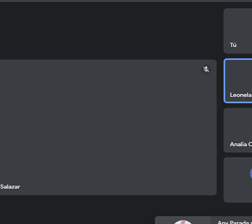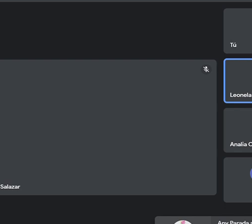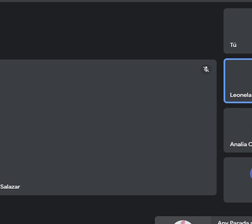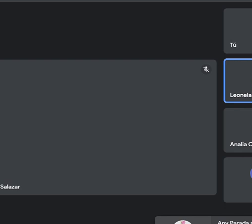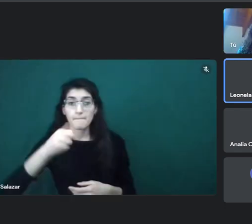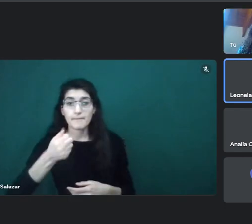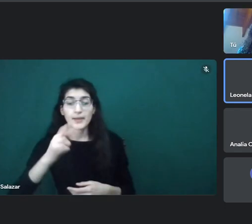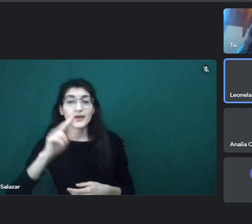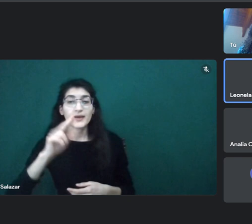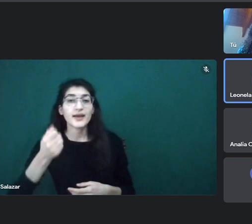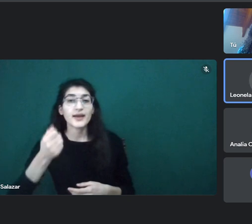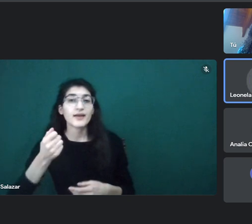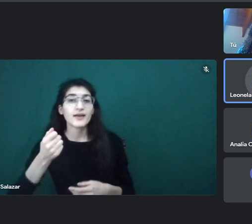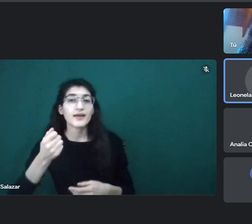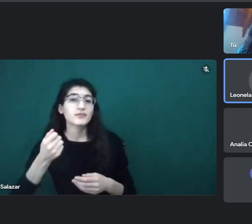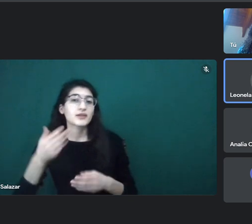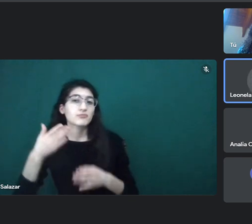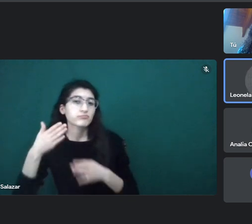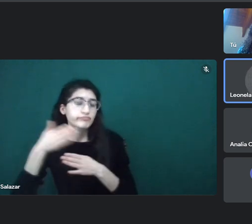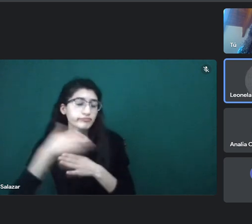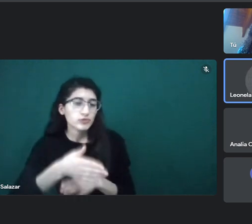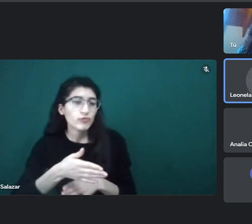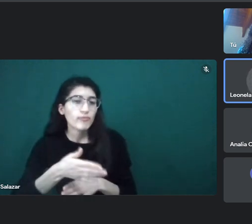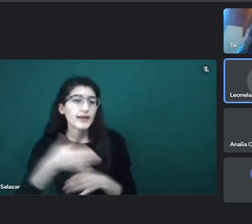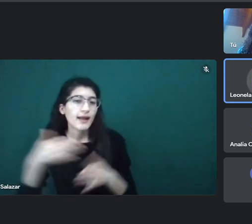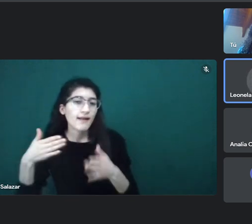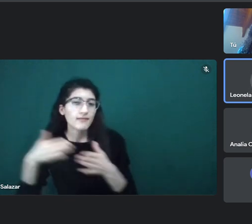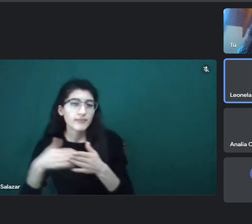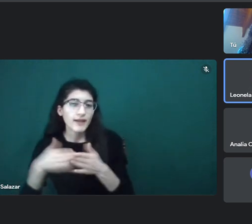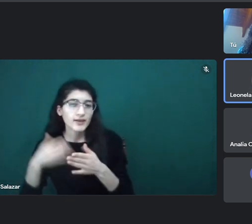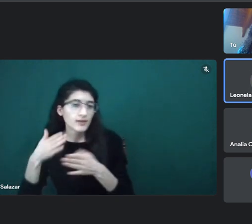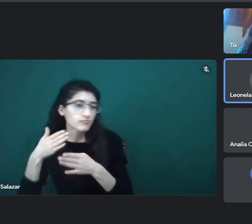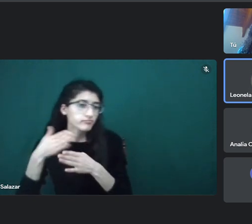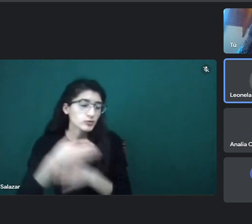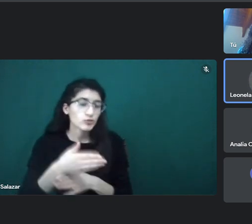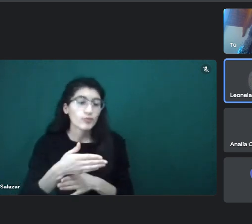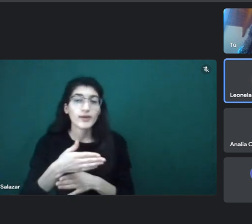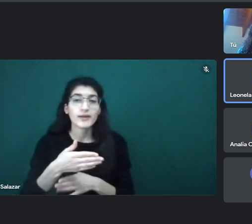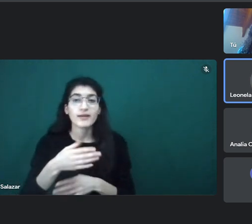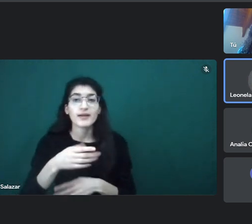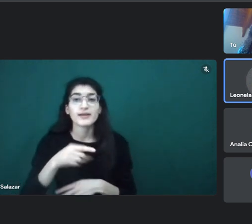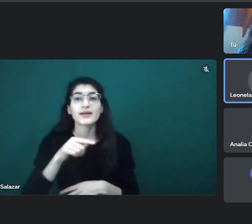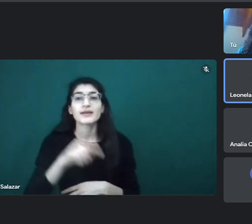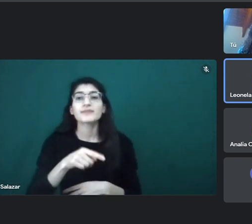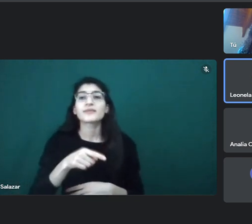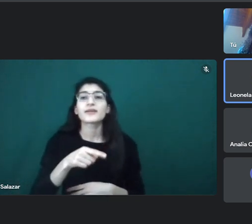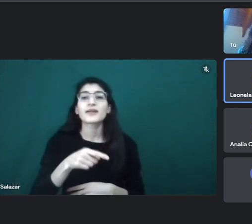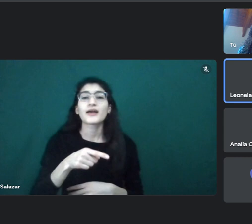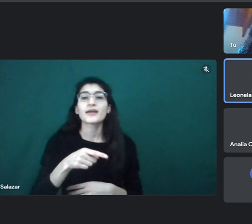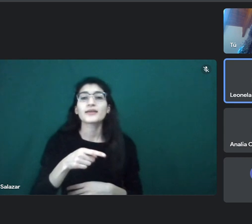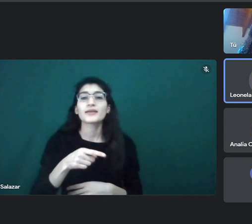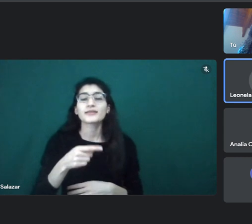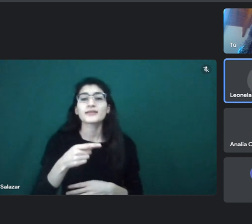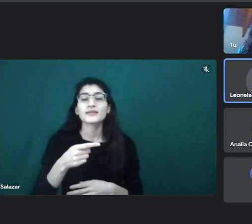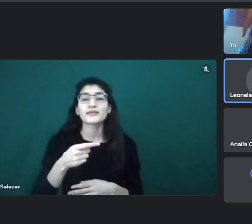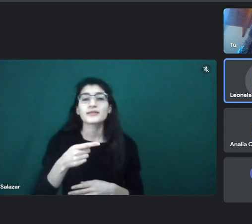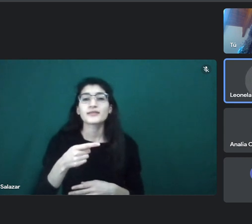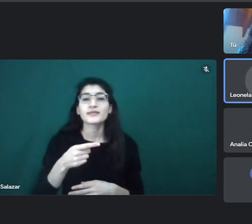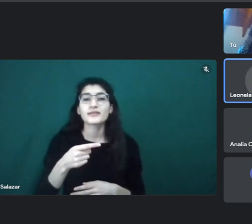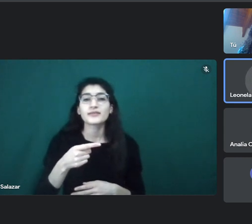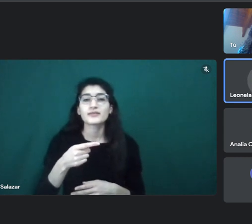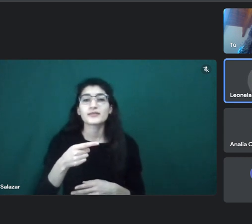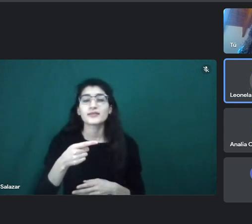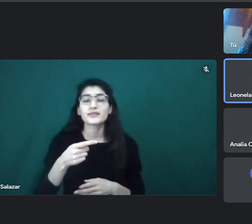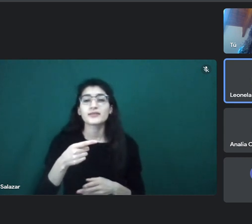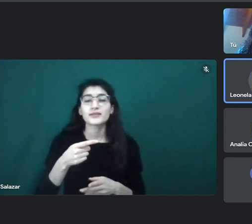infraestructurales que dificultan la digitalización en FTP en muchos países de ingresos